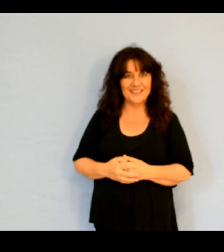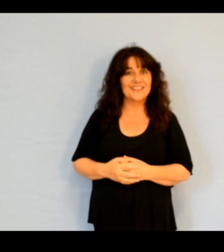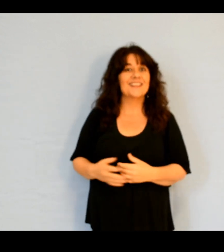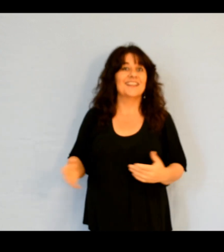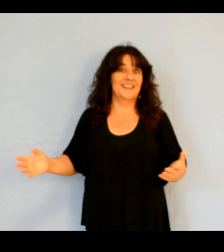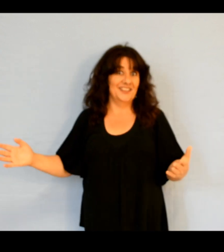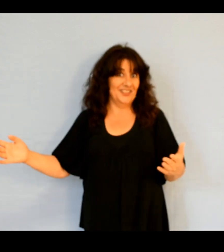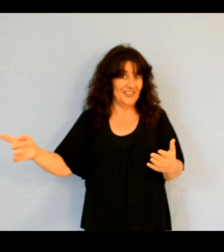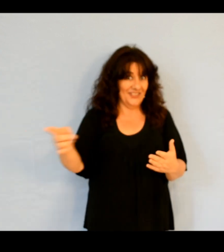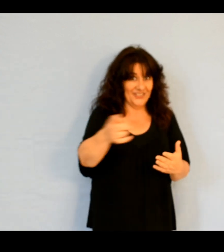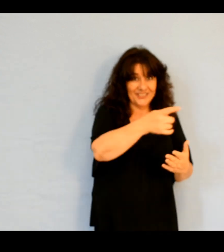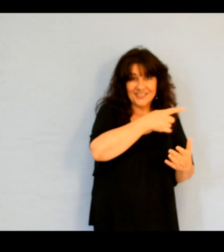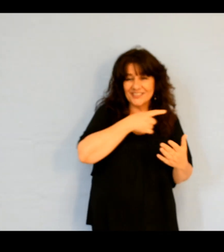Dans la joie nous